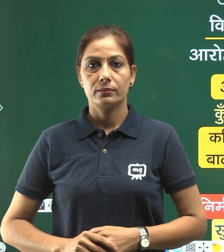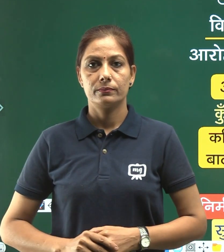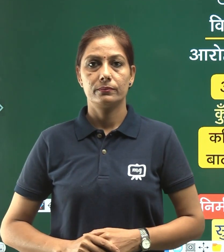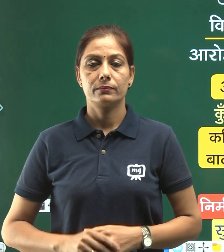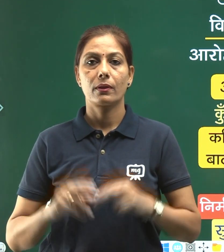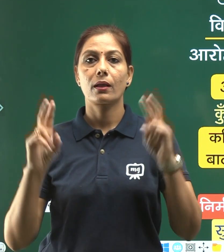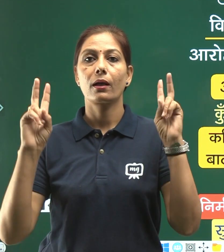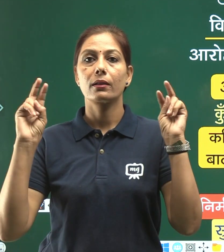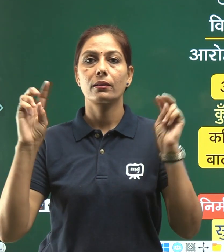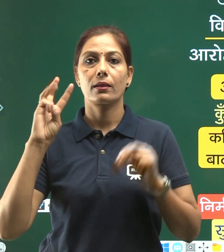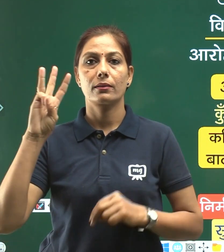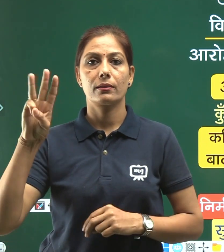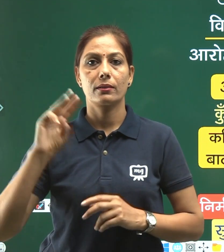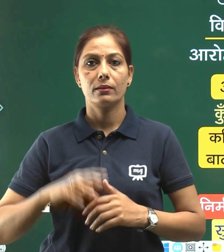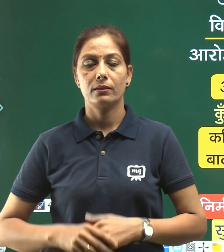अध्याय 3 का